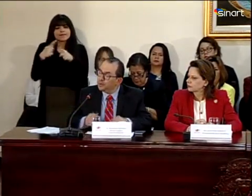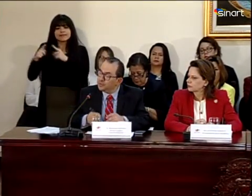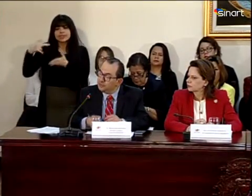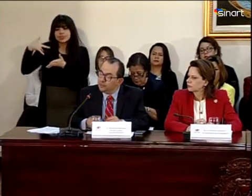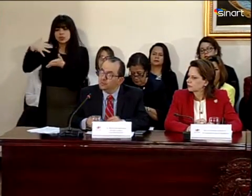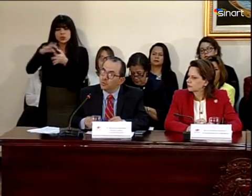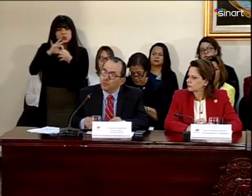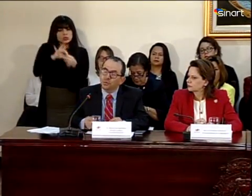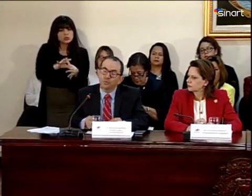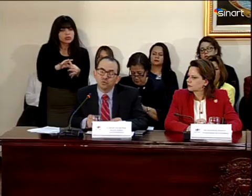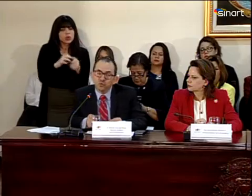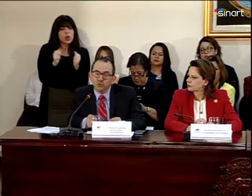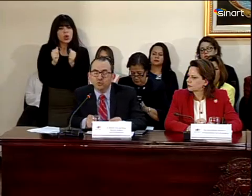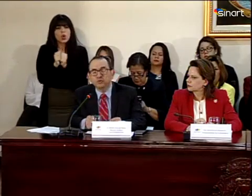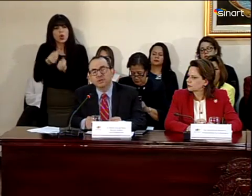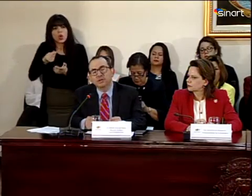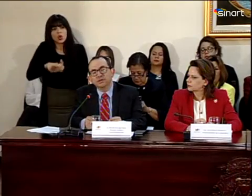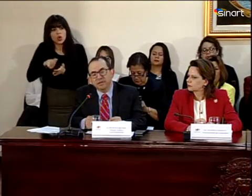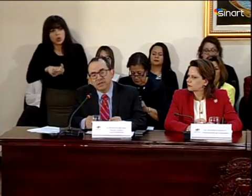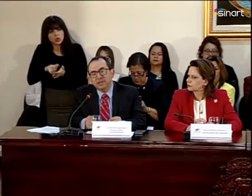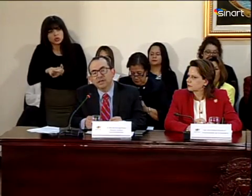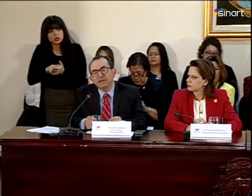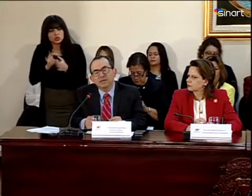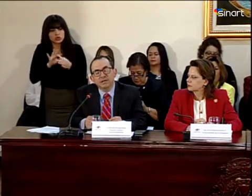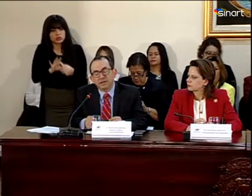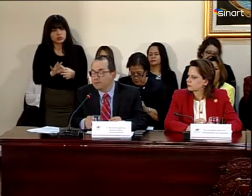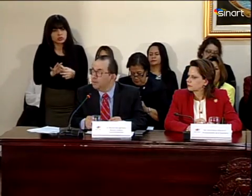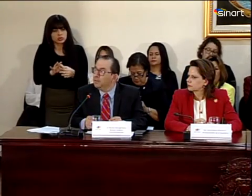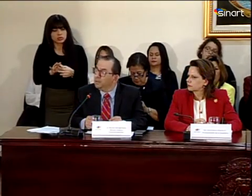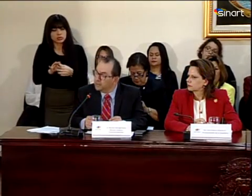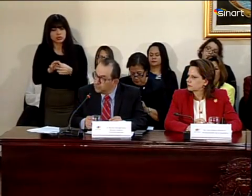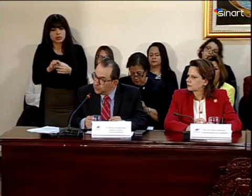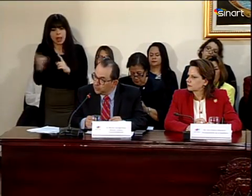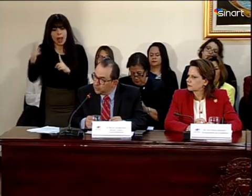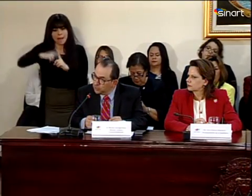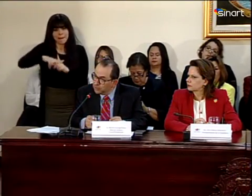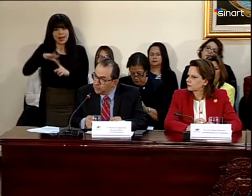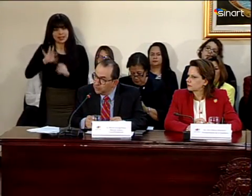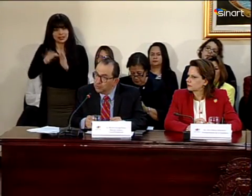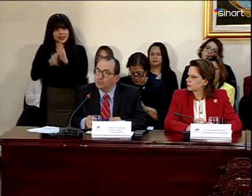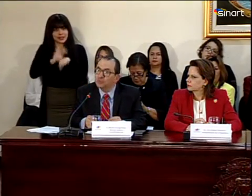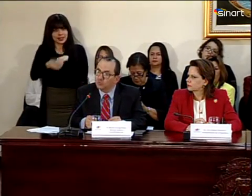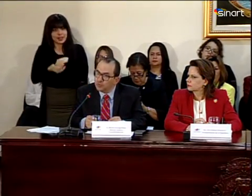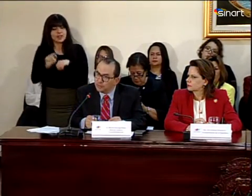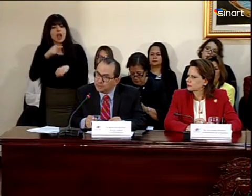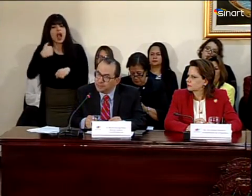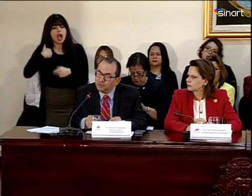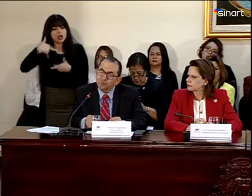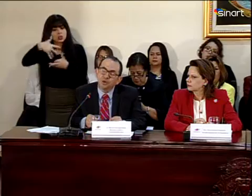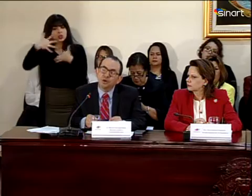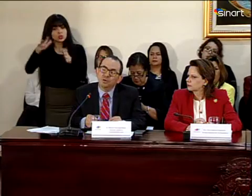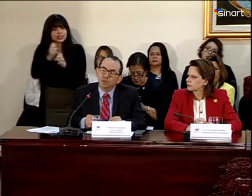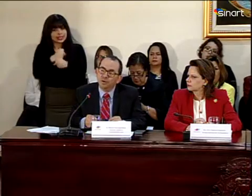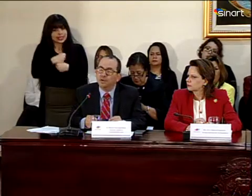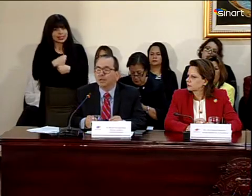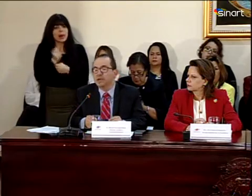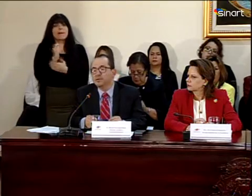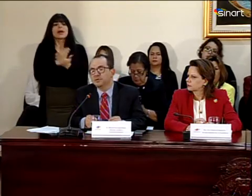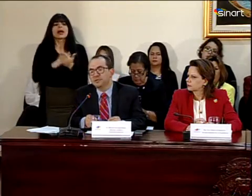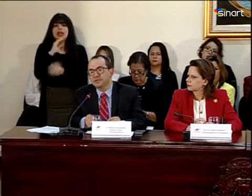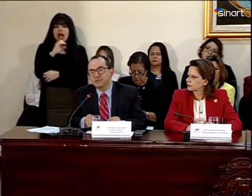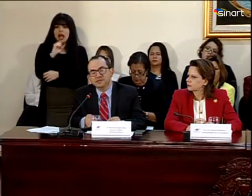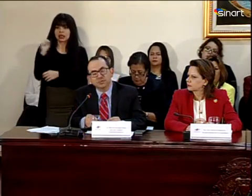estudios relacionados con los costos de la implementación de la fecundación in vitro. Hay estudios realizados por la